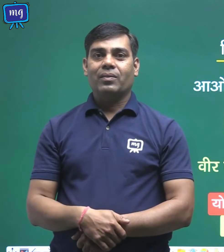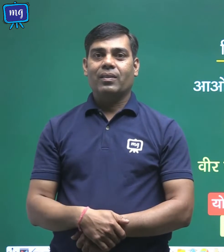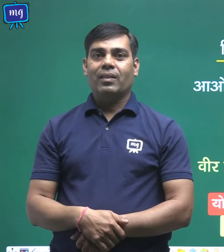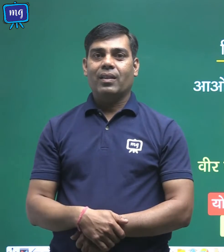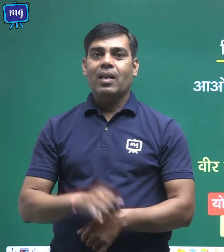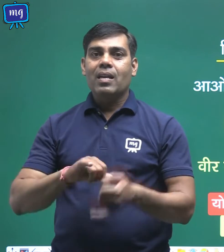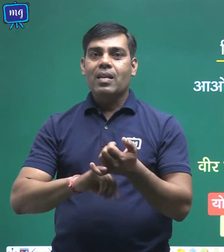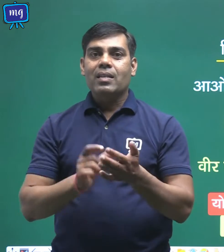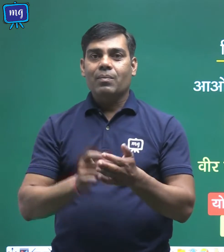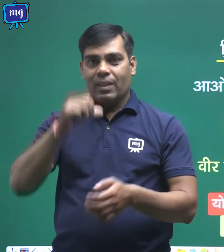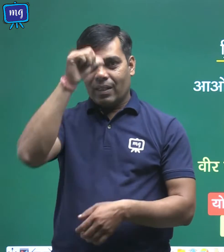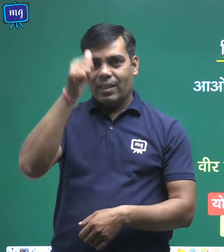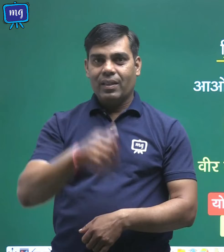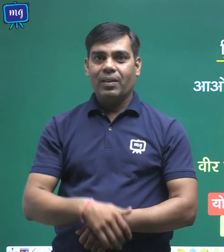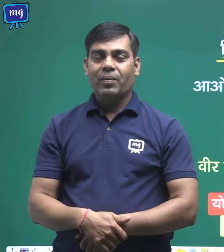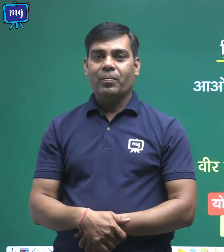विषय हिंदी